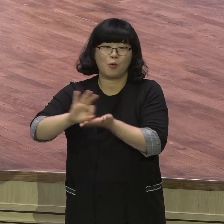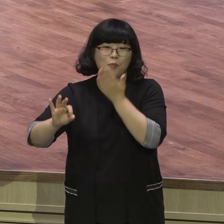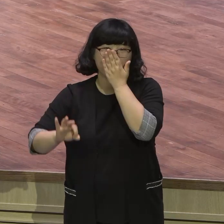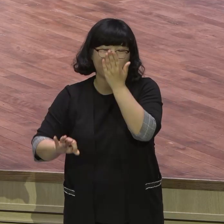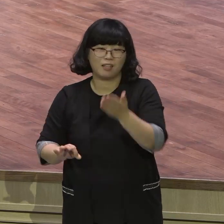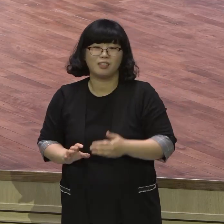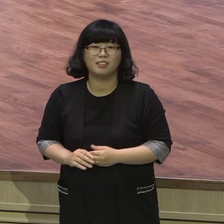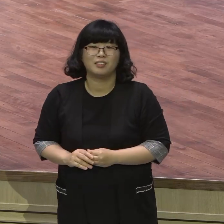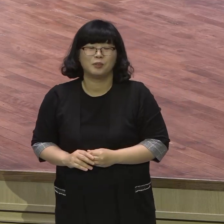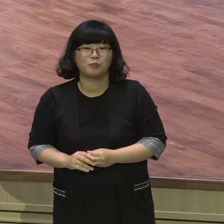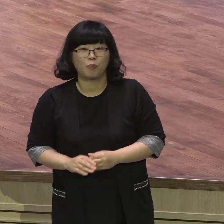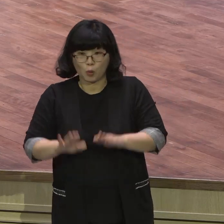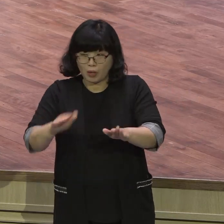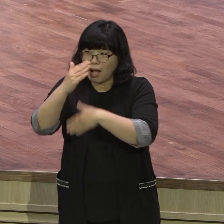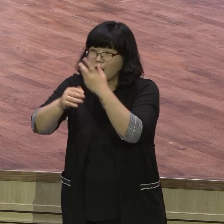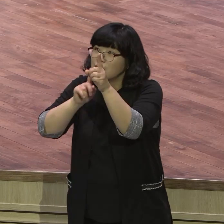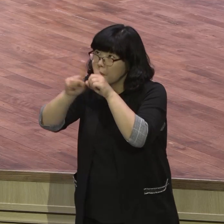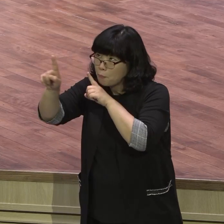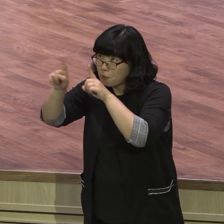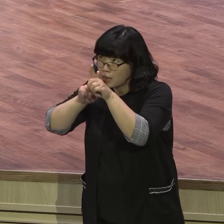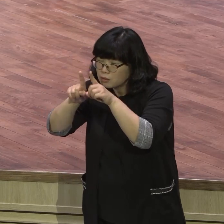하나님 주시는 말씀으로 치유되고